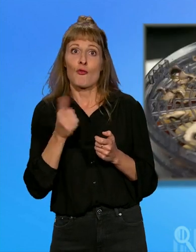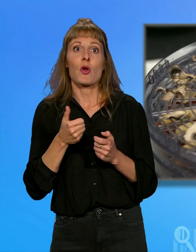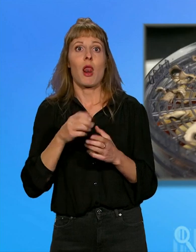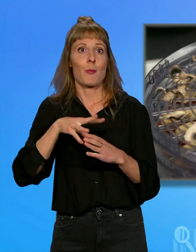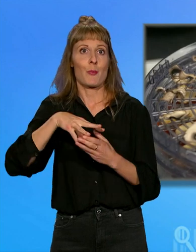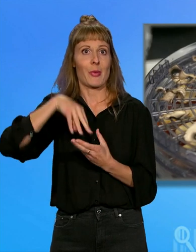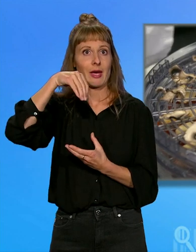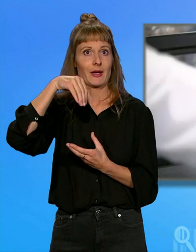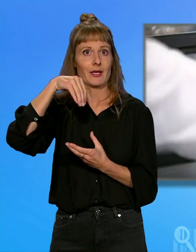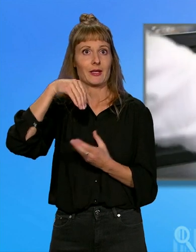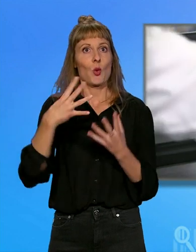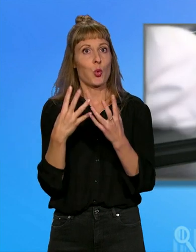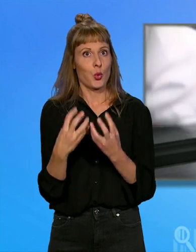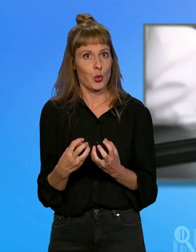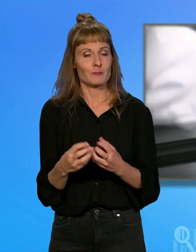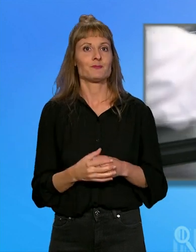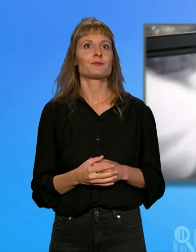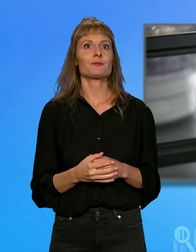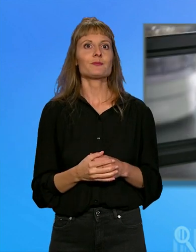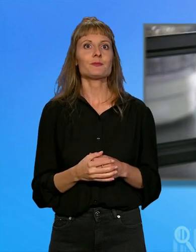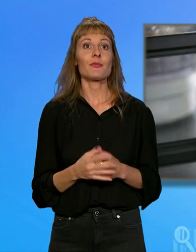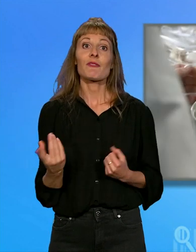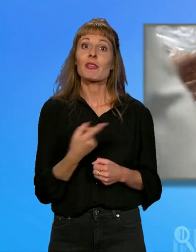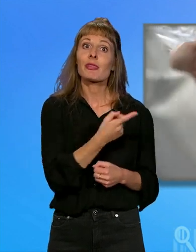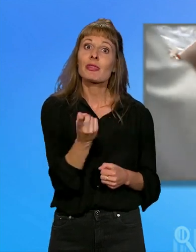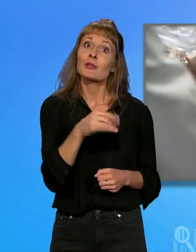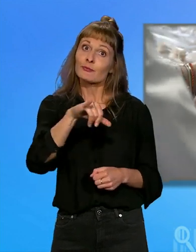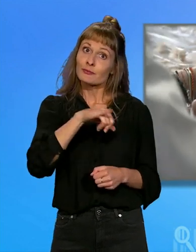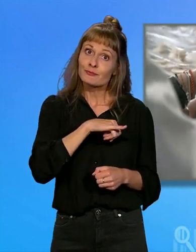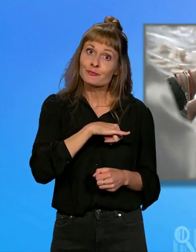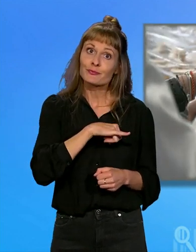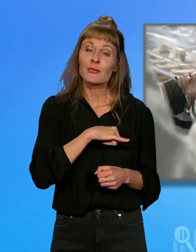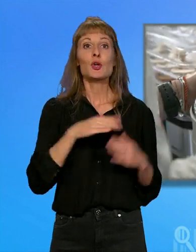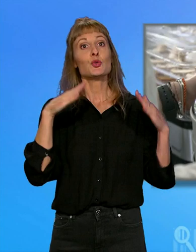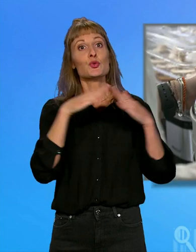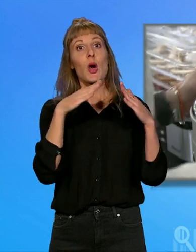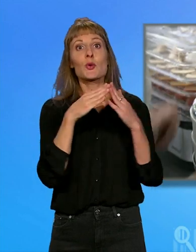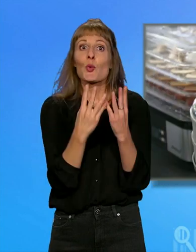Wer im kleineren Rahmen dörren möchte, hat eine große Auswahl an Dörrautomaten.